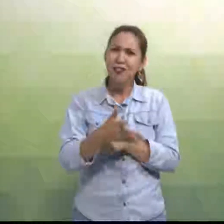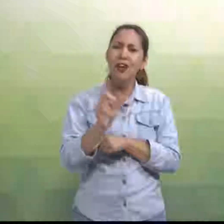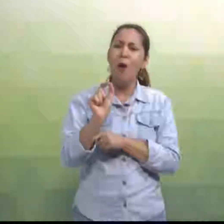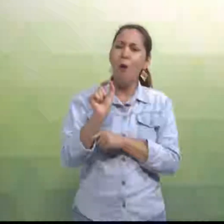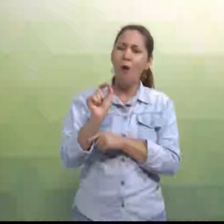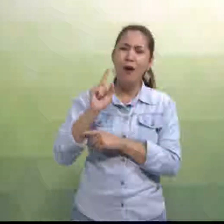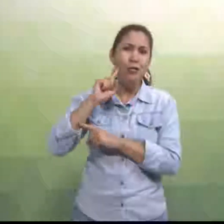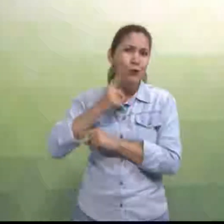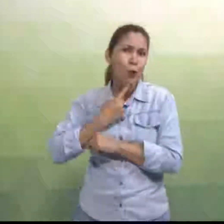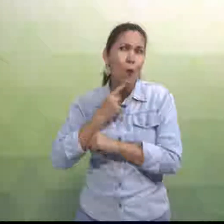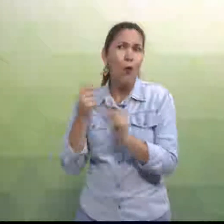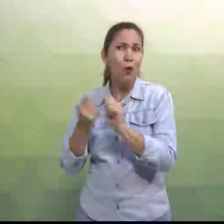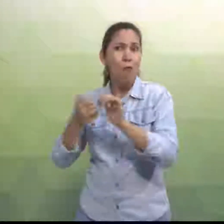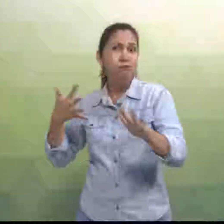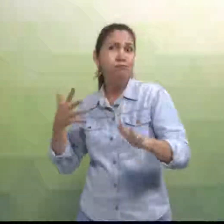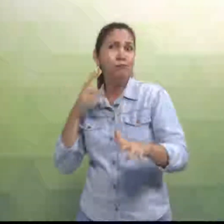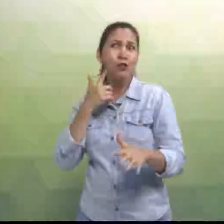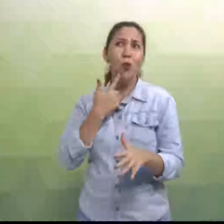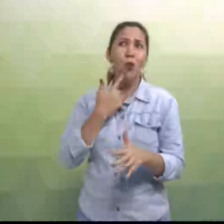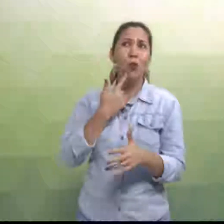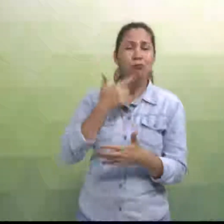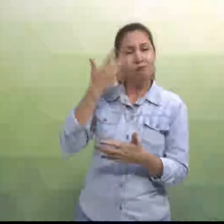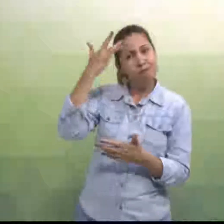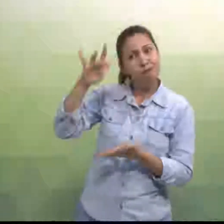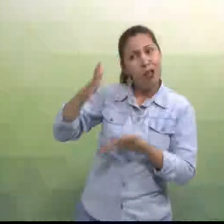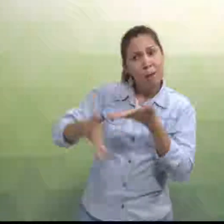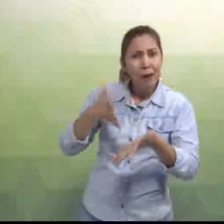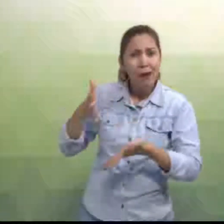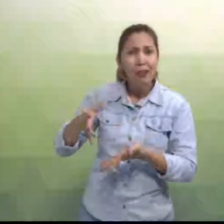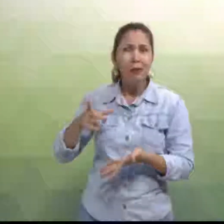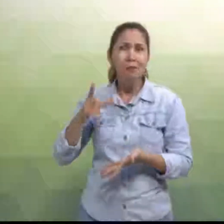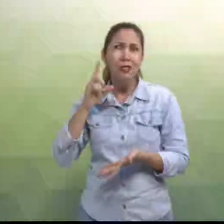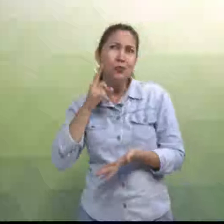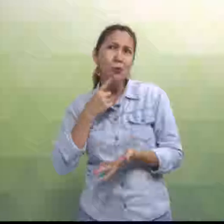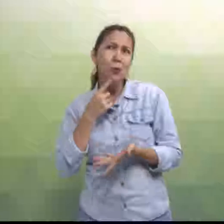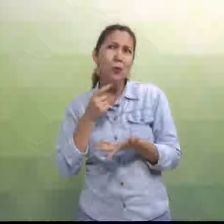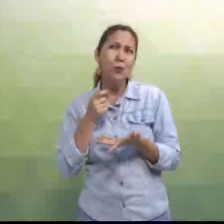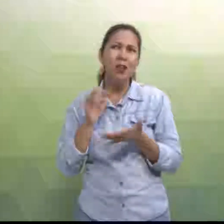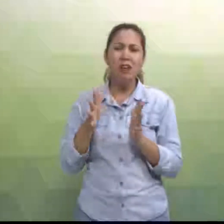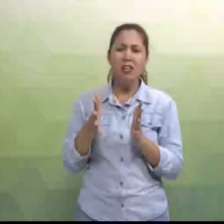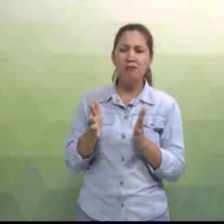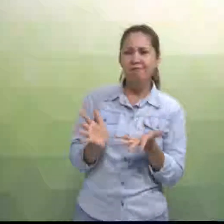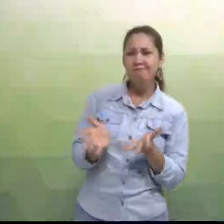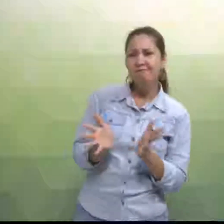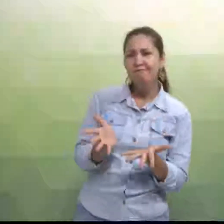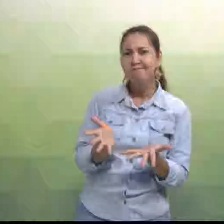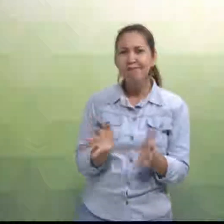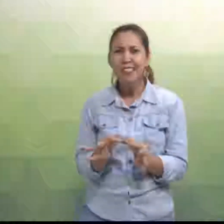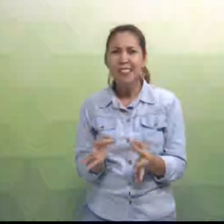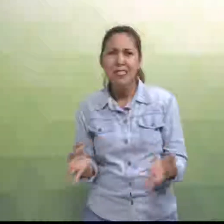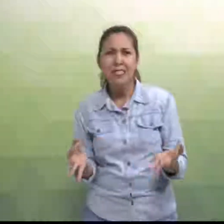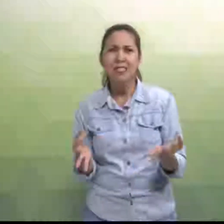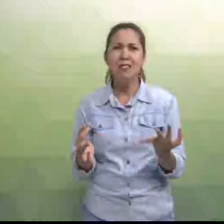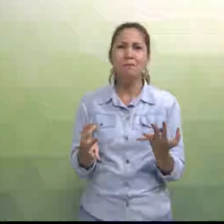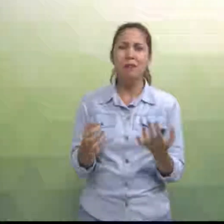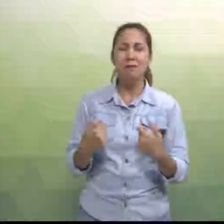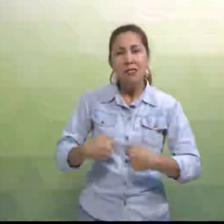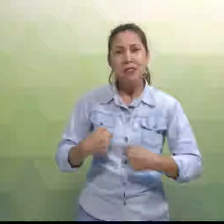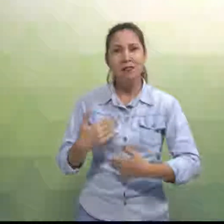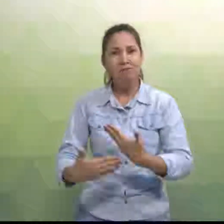já foi falado, existem surdos que são fluentes, surdos que não sabem língua de sinais, surdos que têm uma língua de sinais bem básica, está